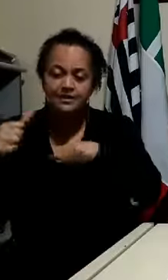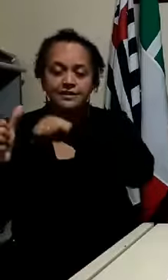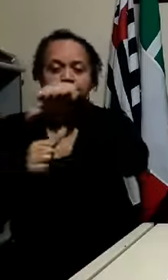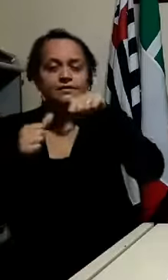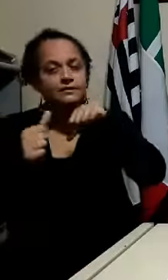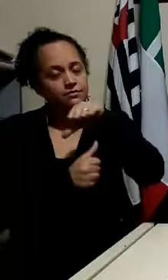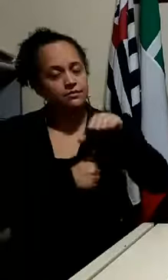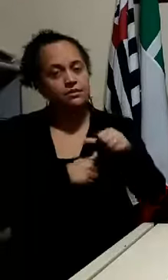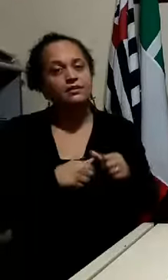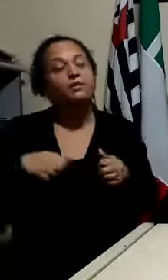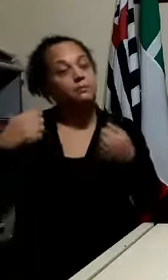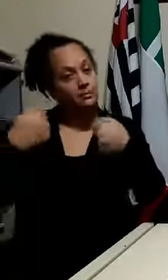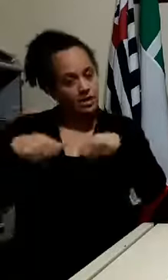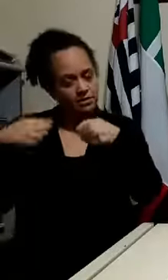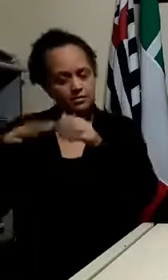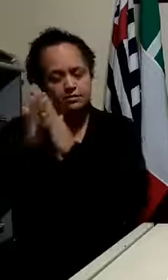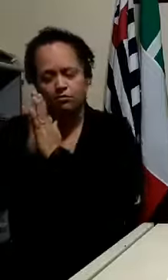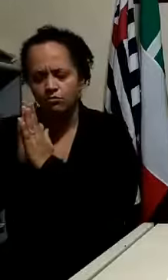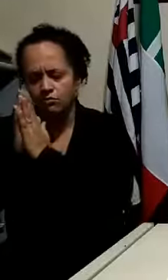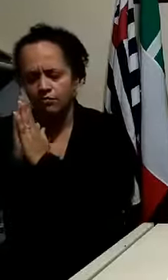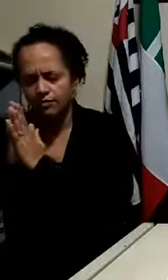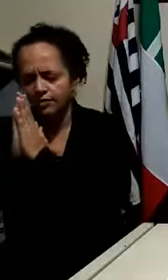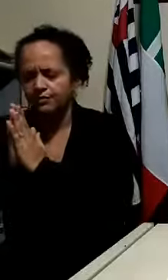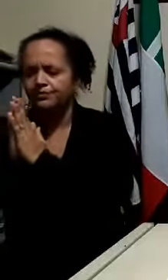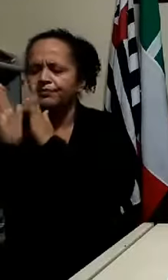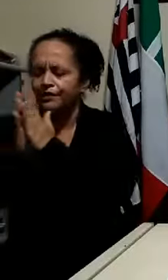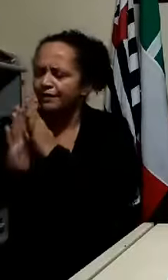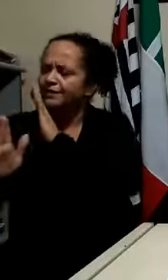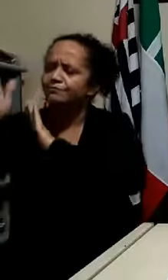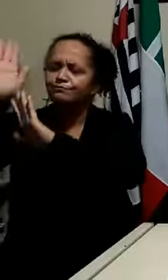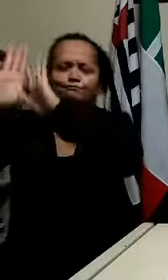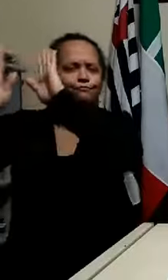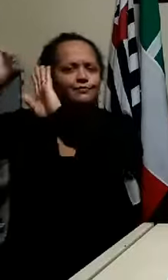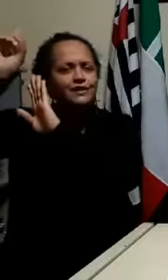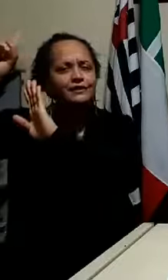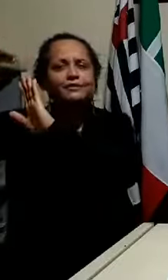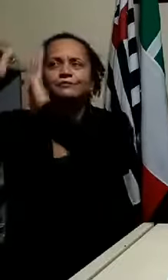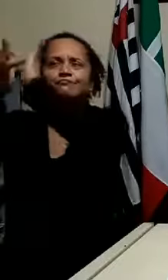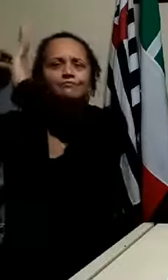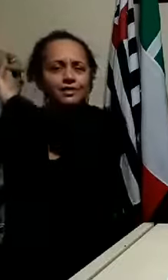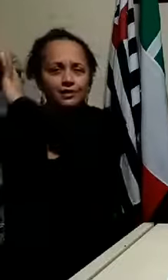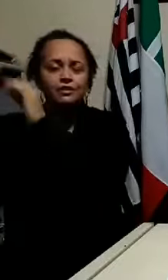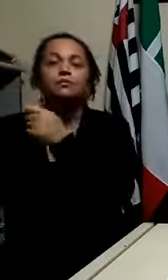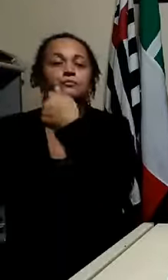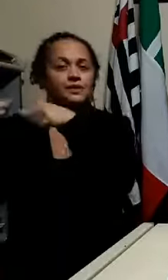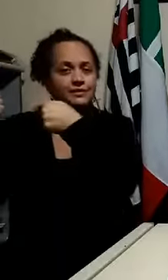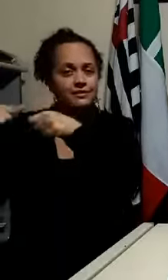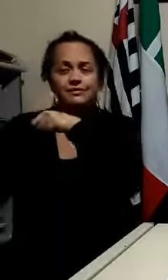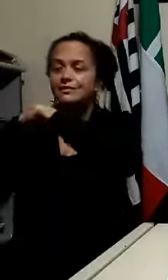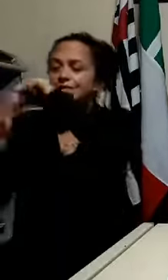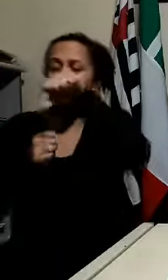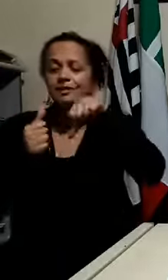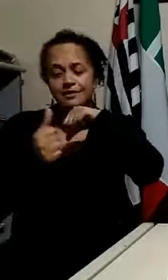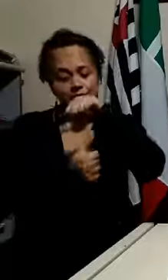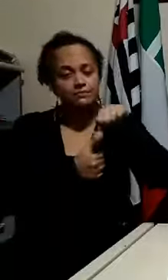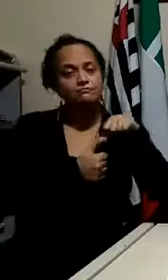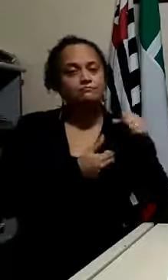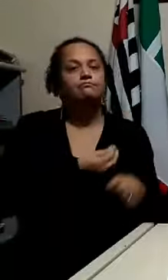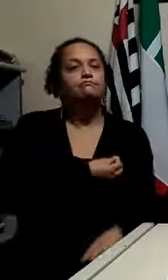adorar Cristo, buscar o Senhor para ver uma mudança nos nossos valores de vida. Por exemplo,